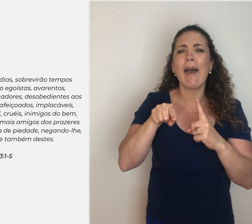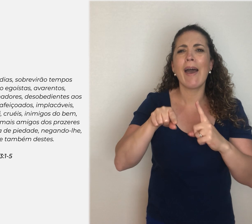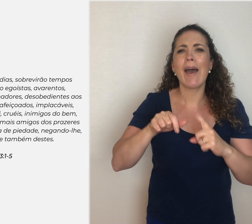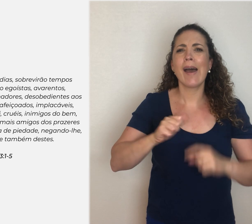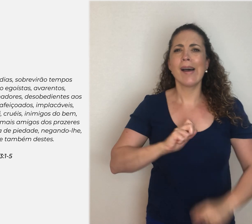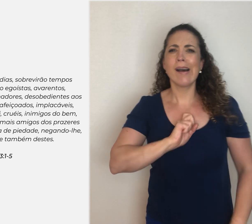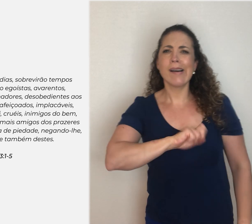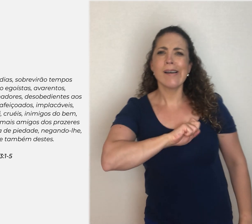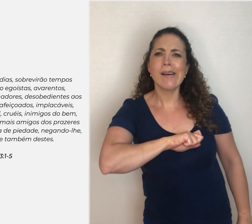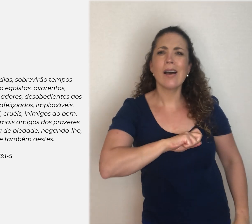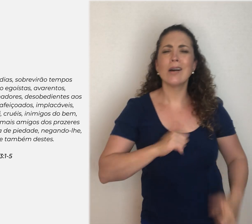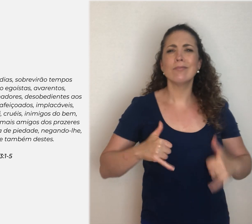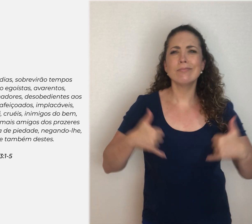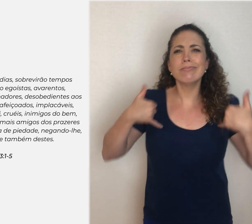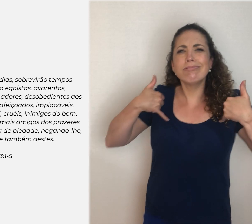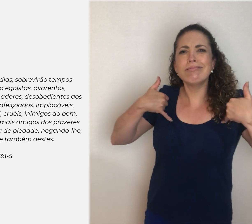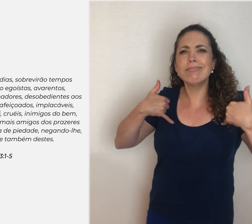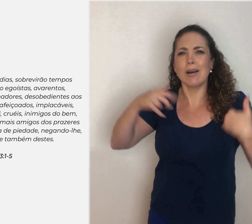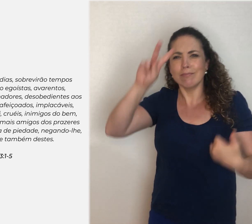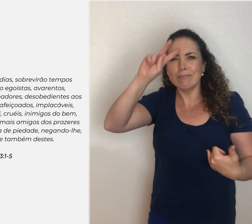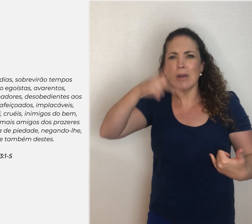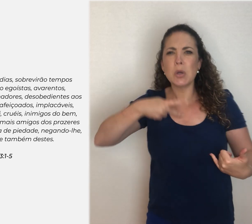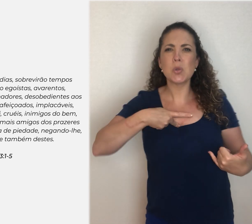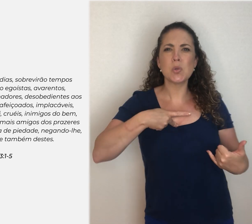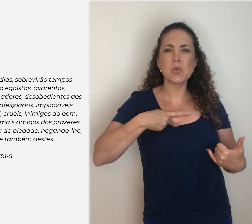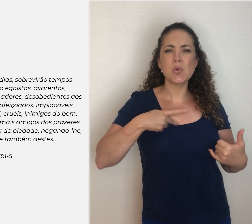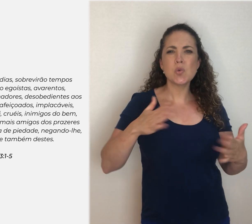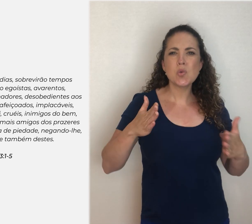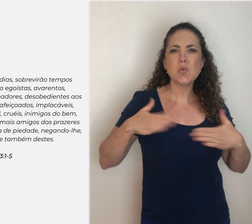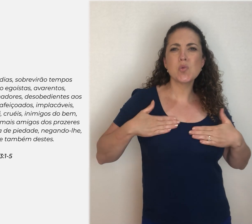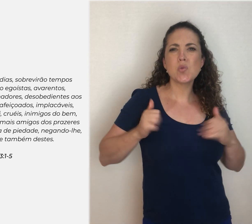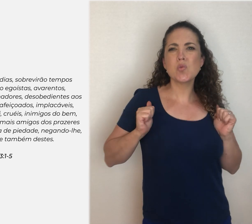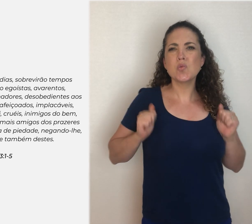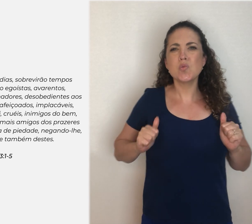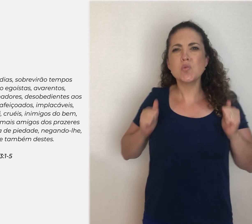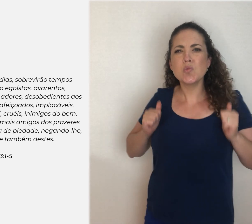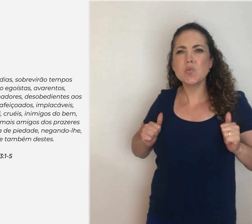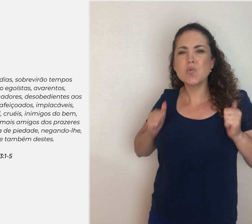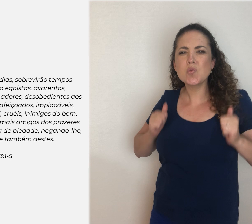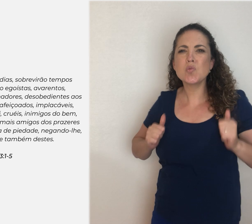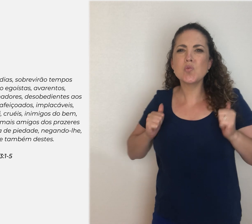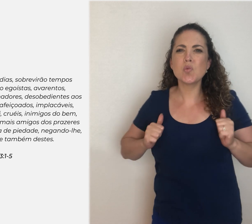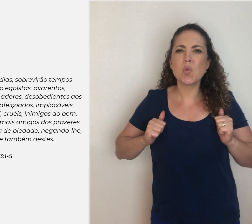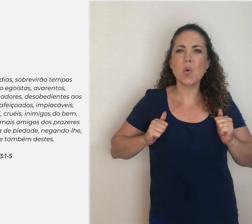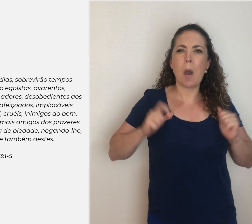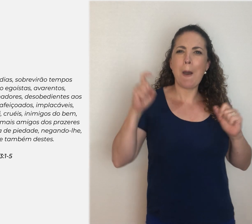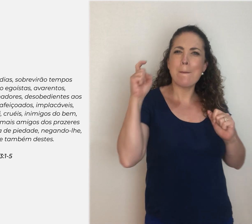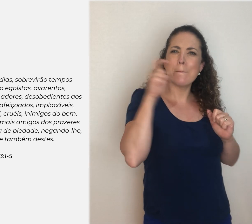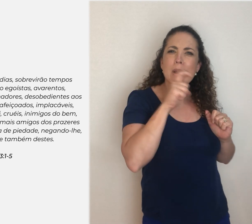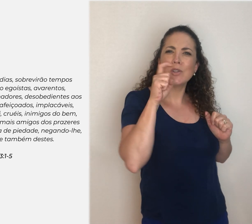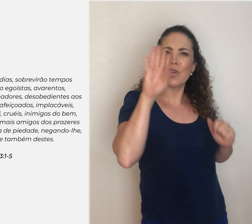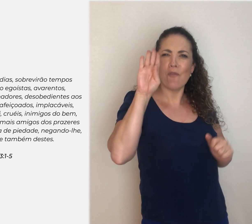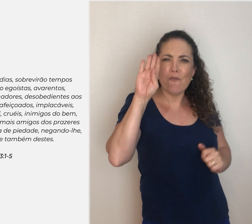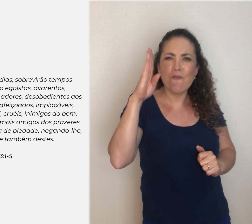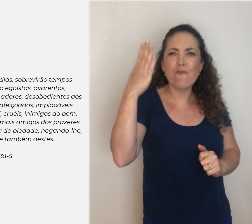jactanciosos, arrogantes, blasfemadores, desobedientes aos pais,